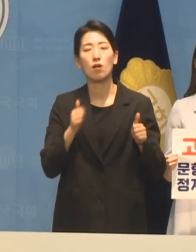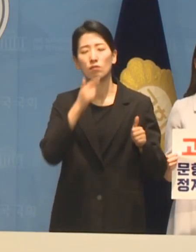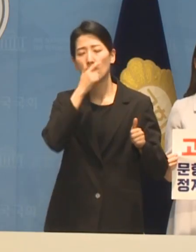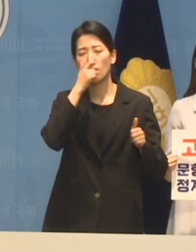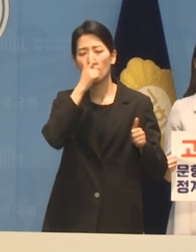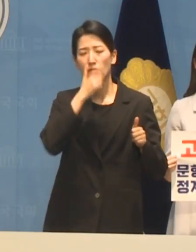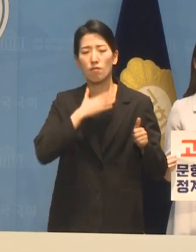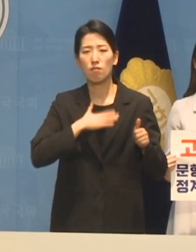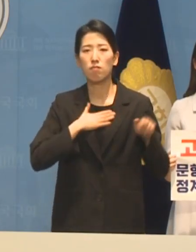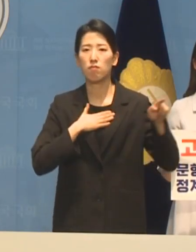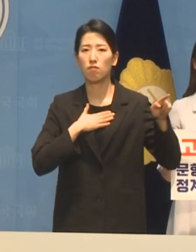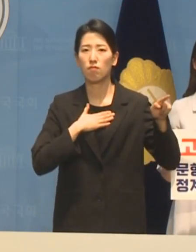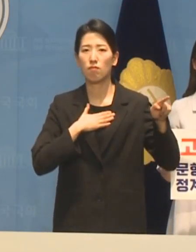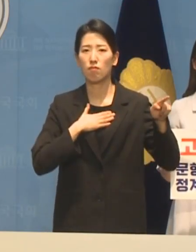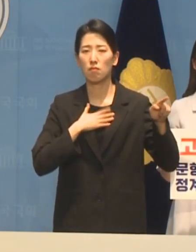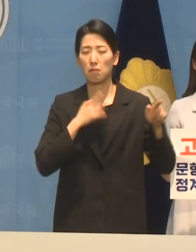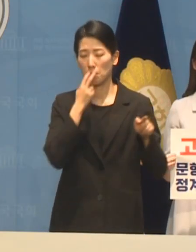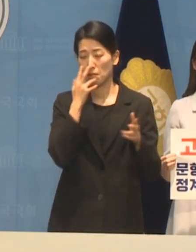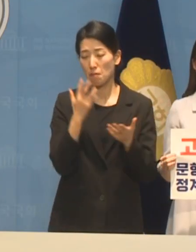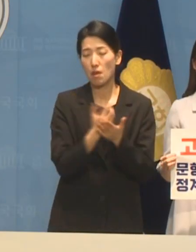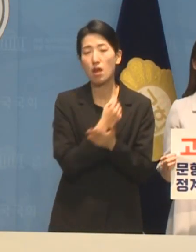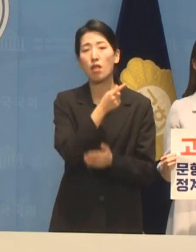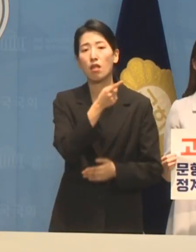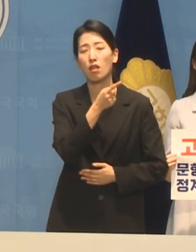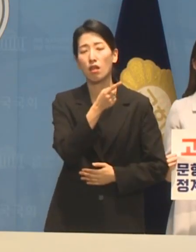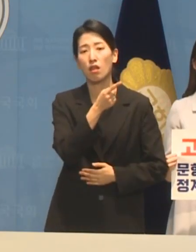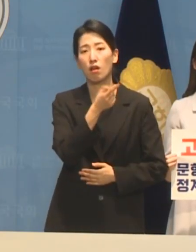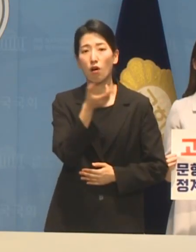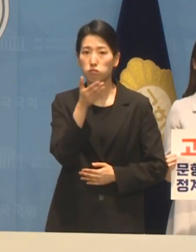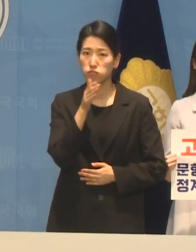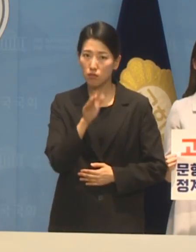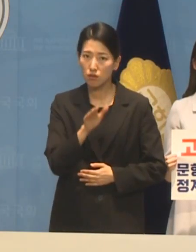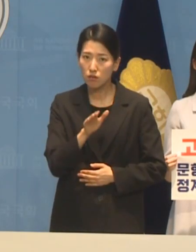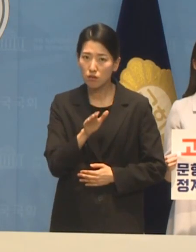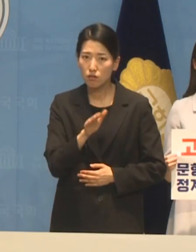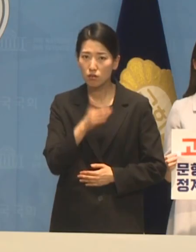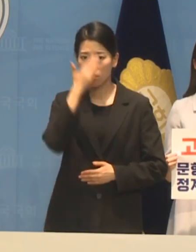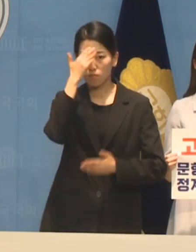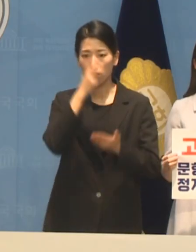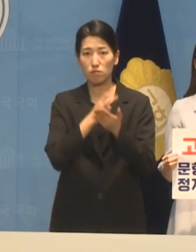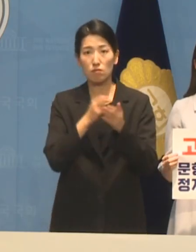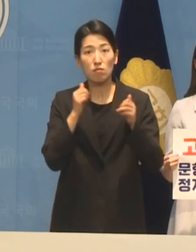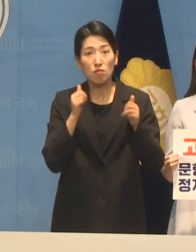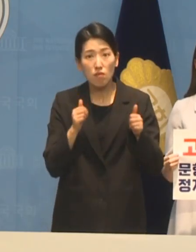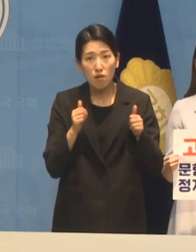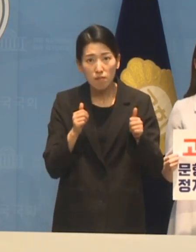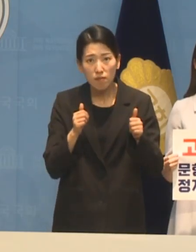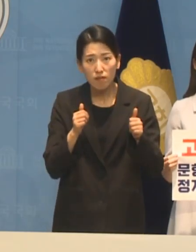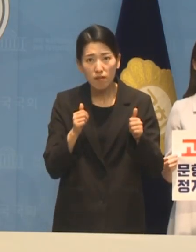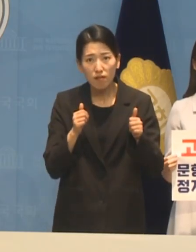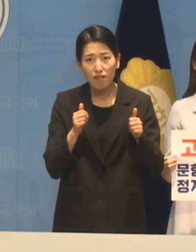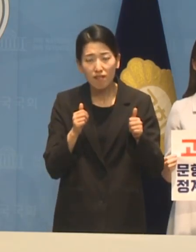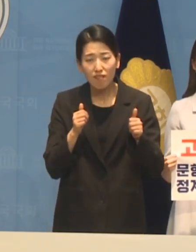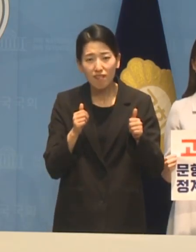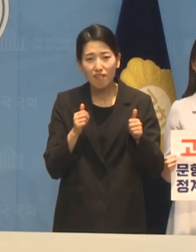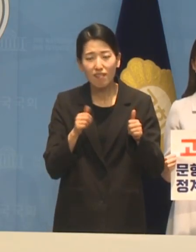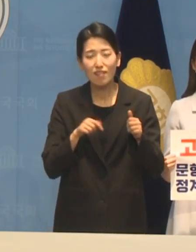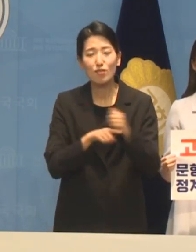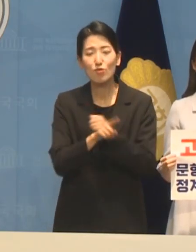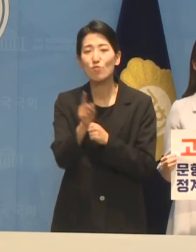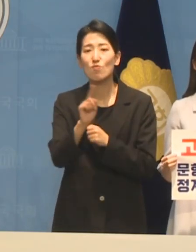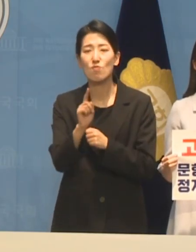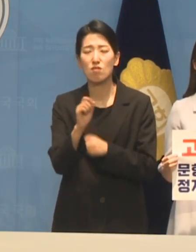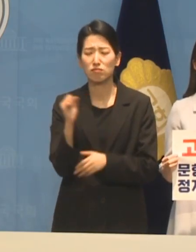자들입니다. 피고발인들은 자신들이 근무하고 있는 기관의 존재의 근거 법률인